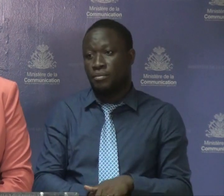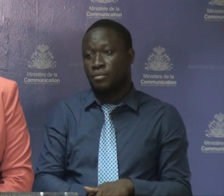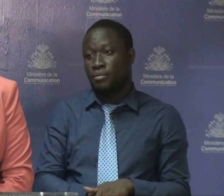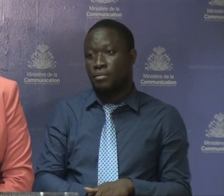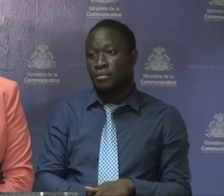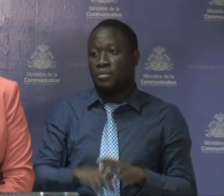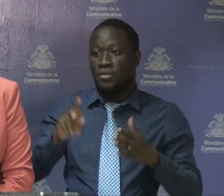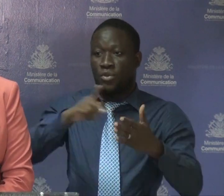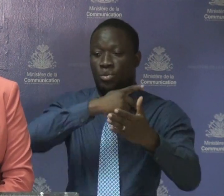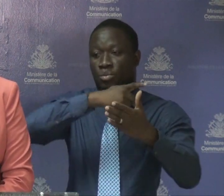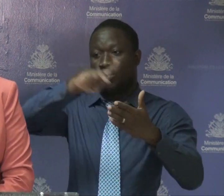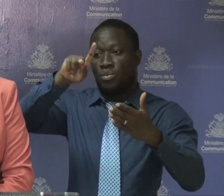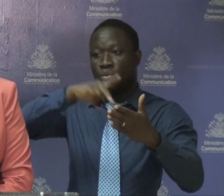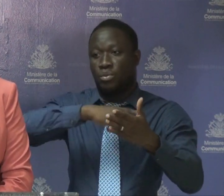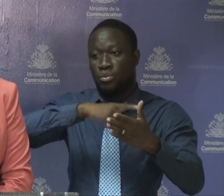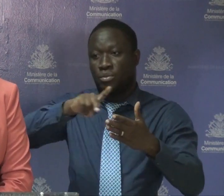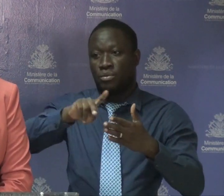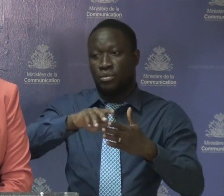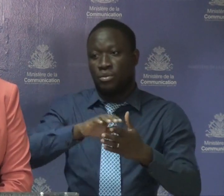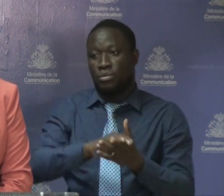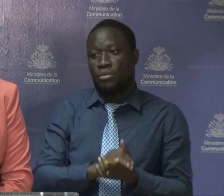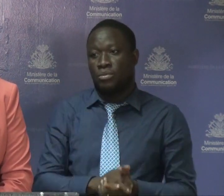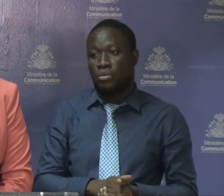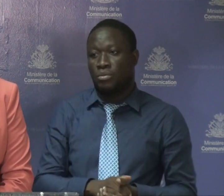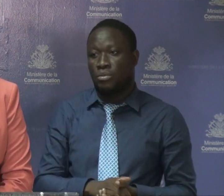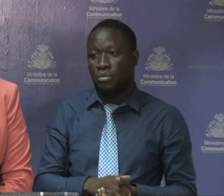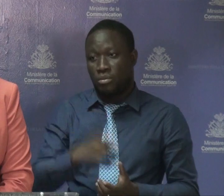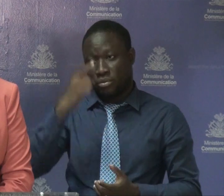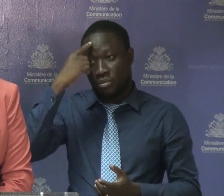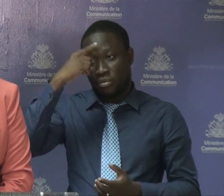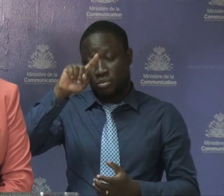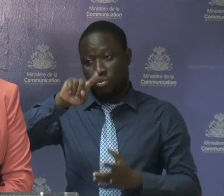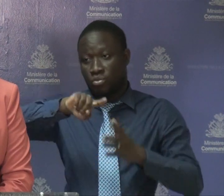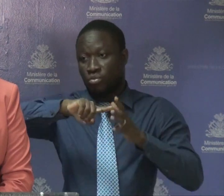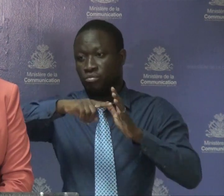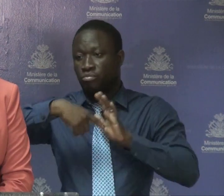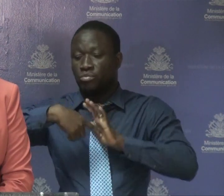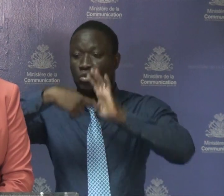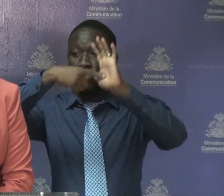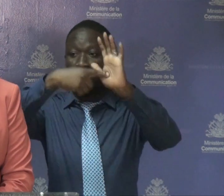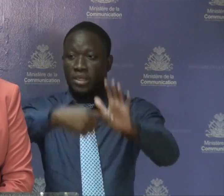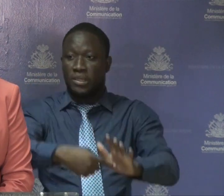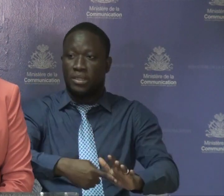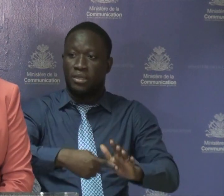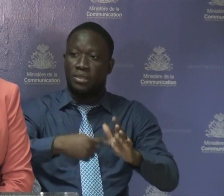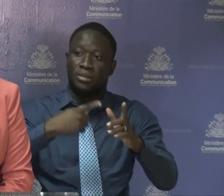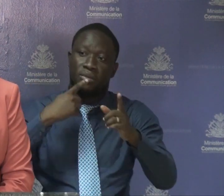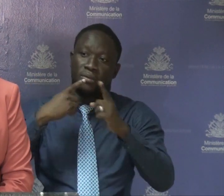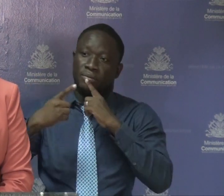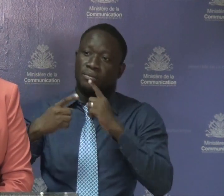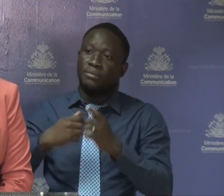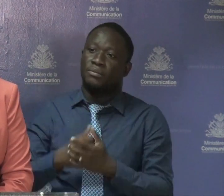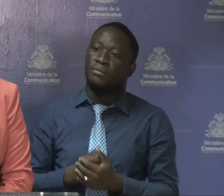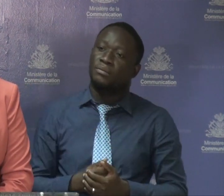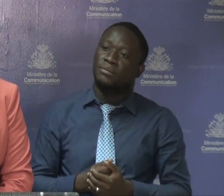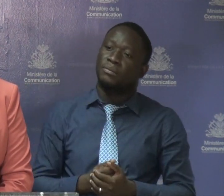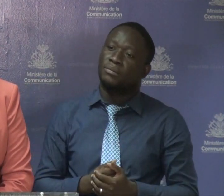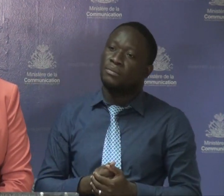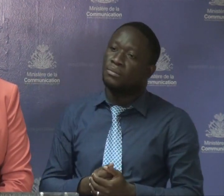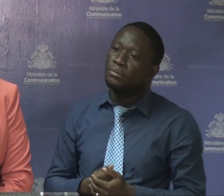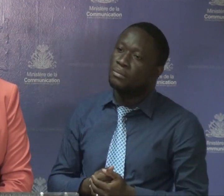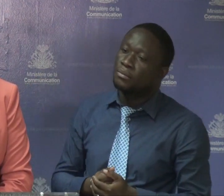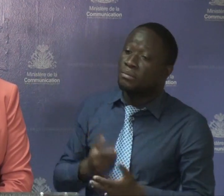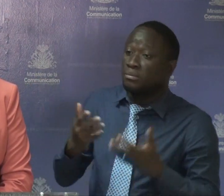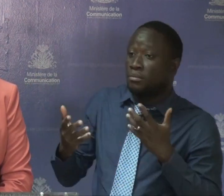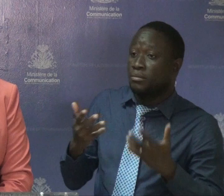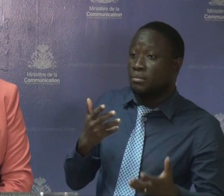en poésie de Félix Maurice Oléwa pour illustrer le discours que vous développez au matin. Mm-hmm. Peut-être que